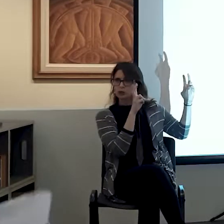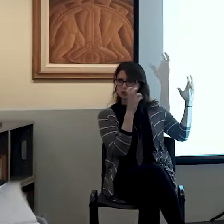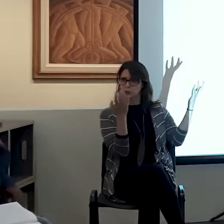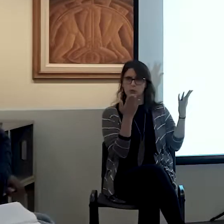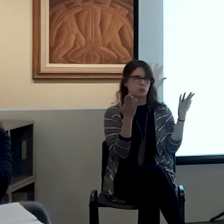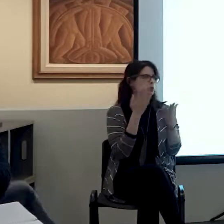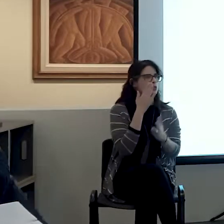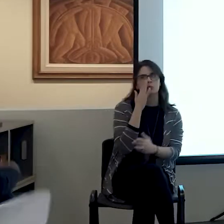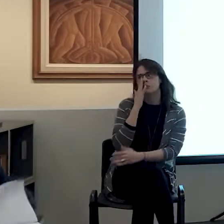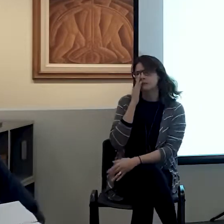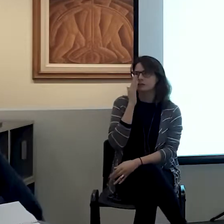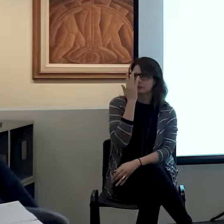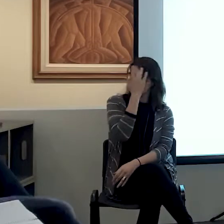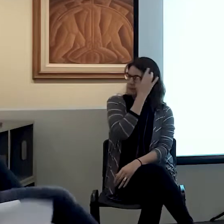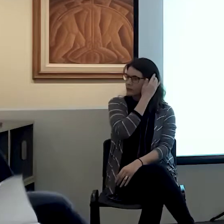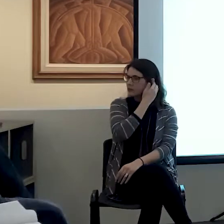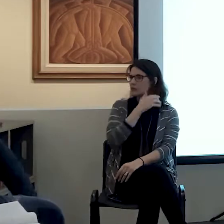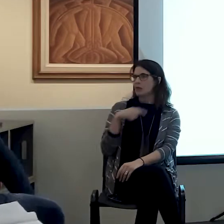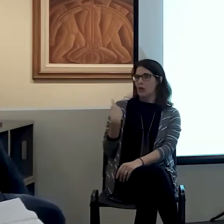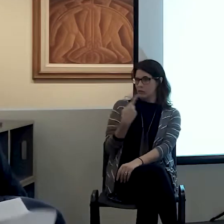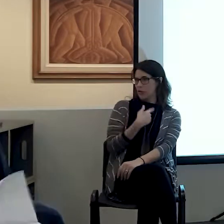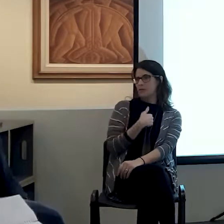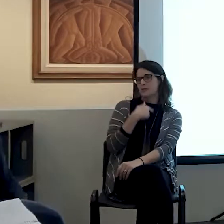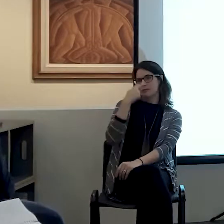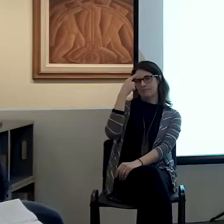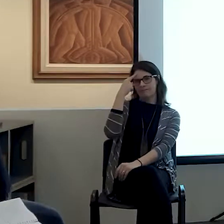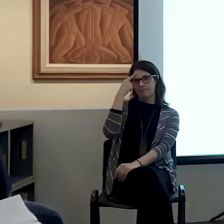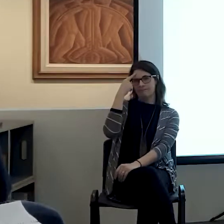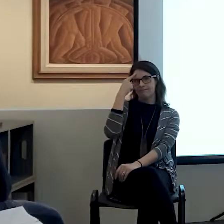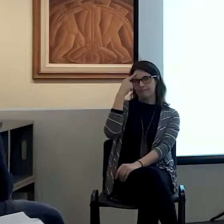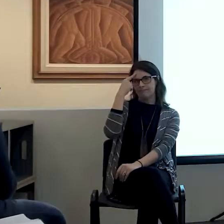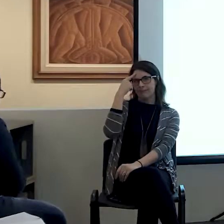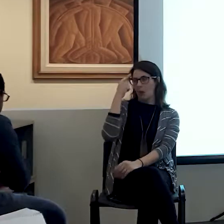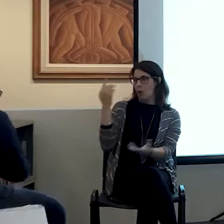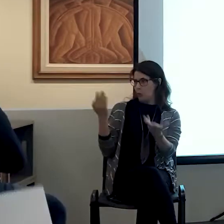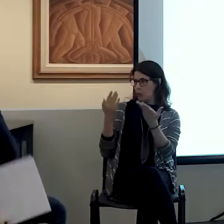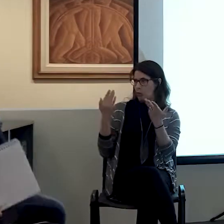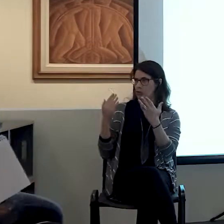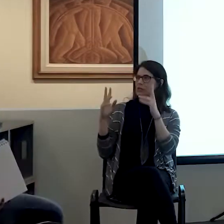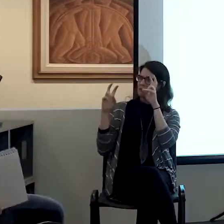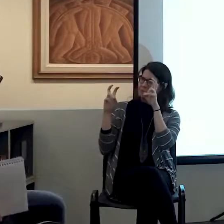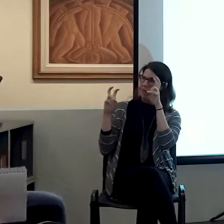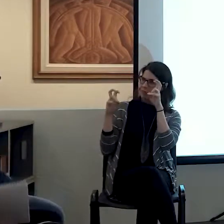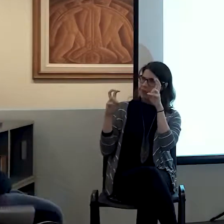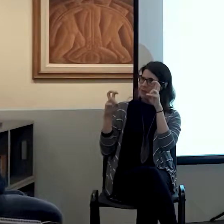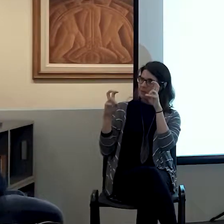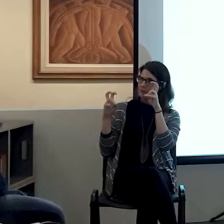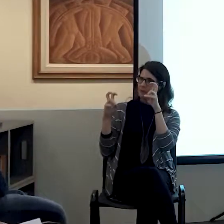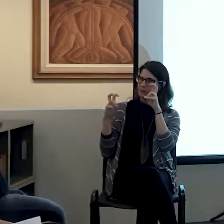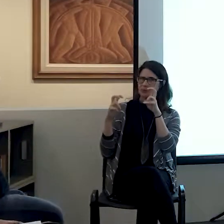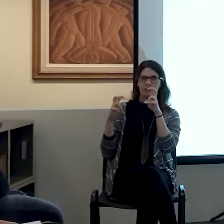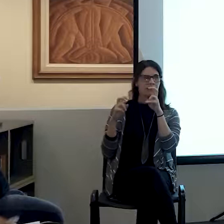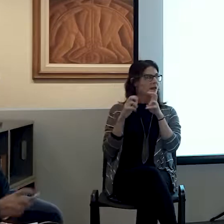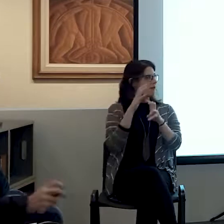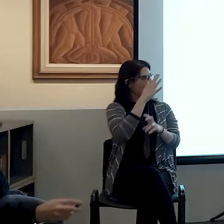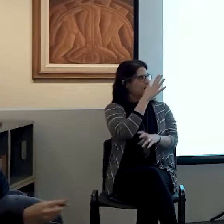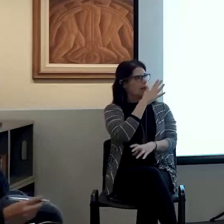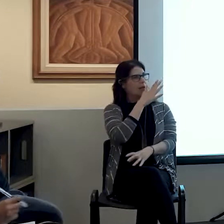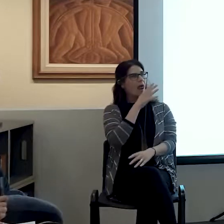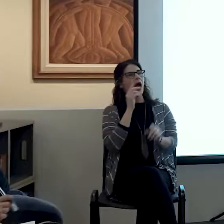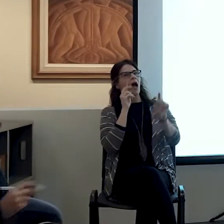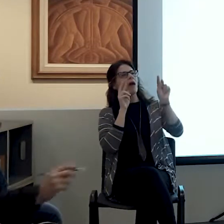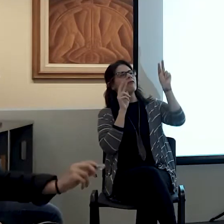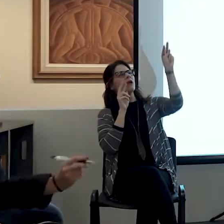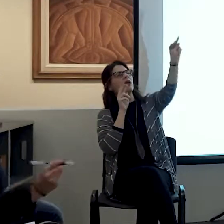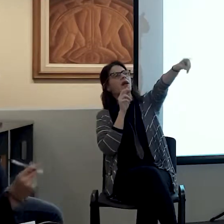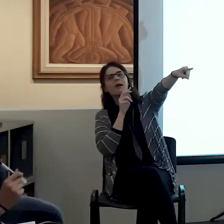Ou seja, nós vamos circular hoje por aquela tela do Kandinsky